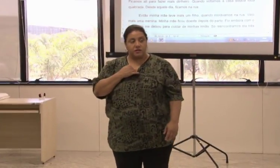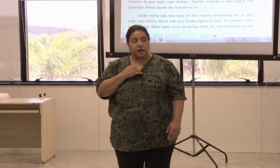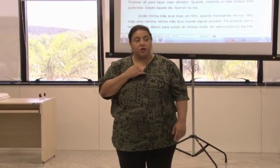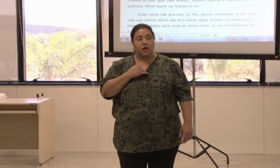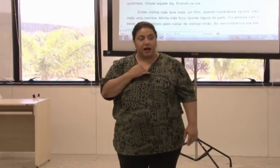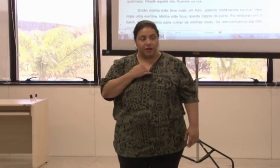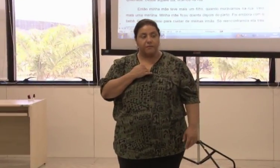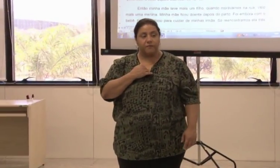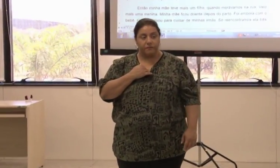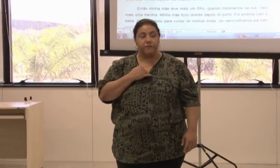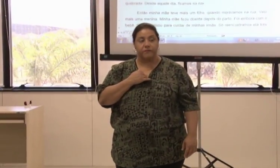tem que colocar.